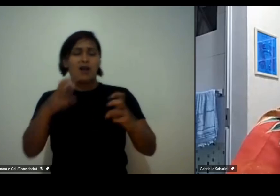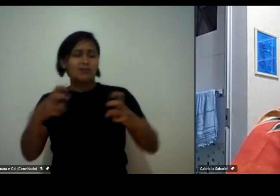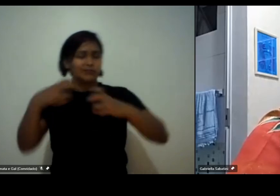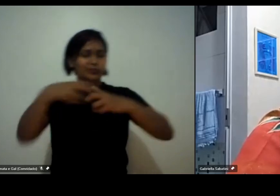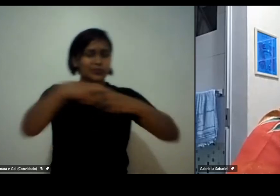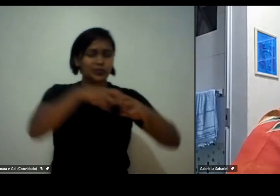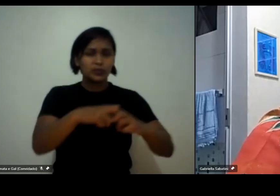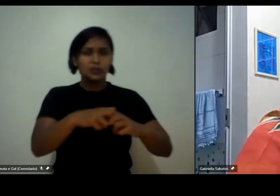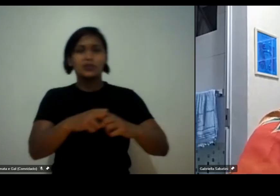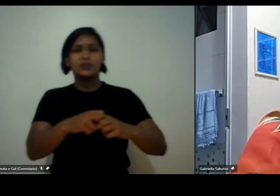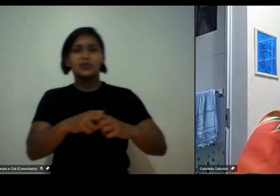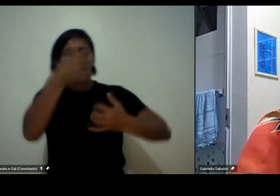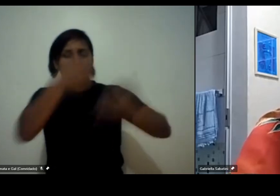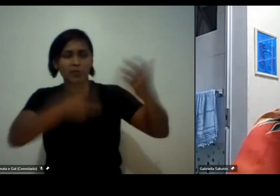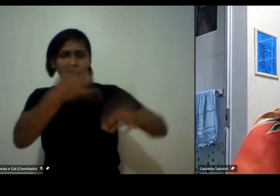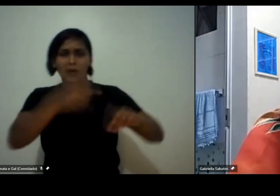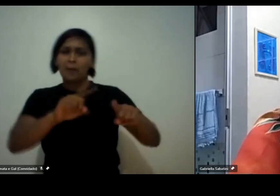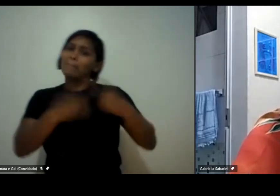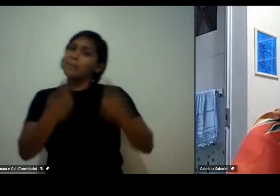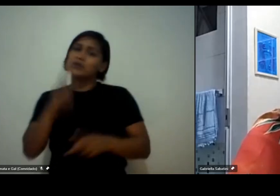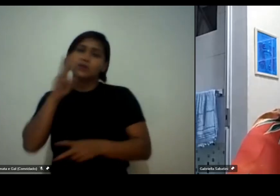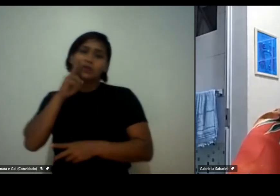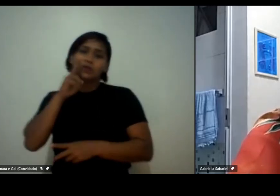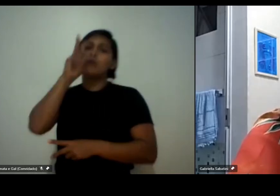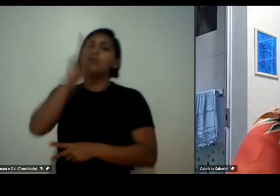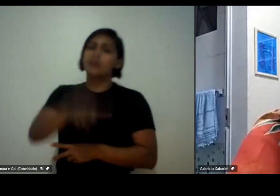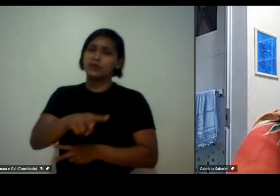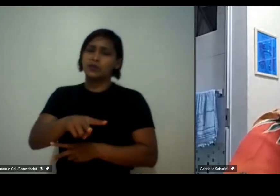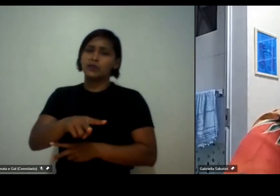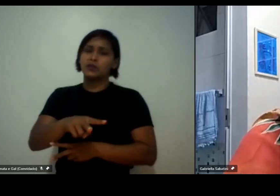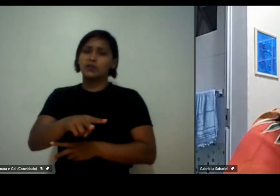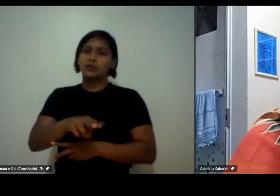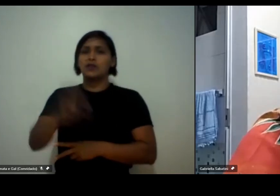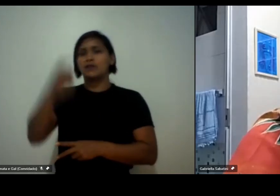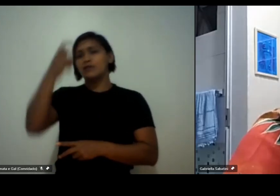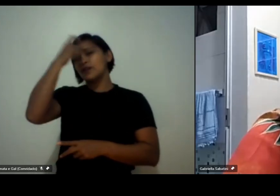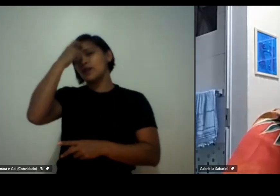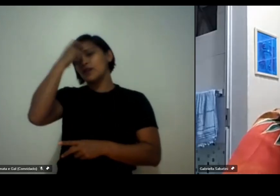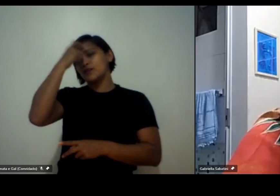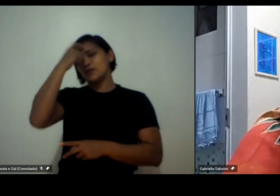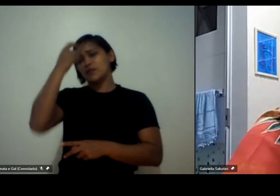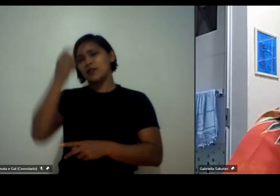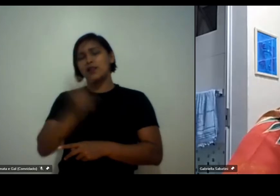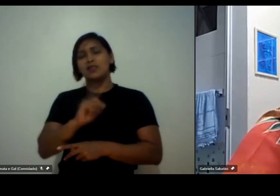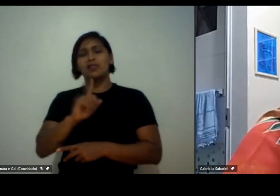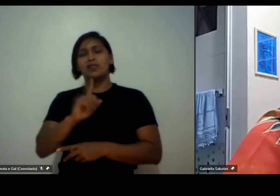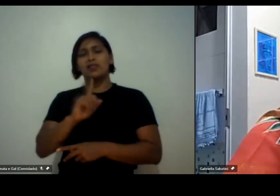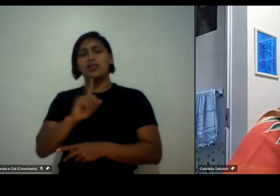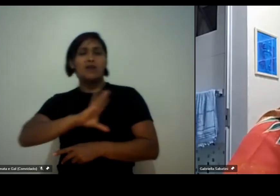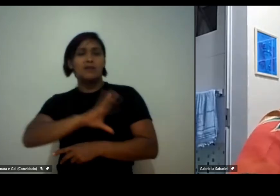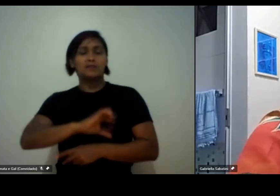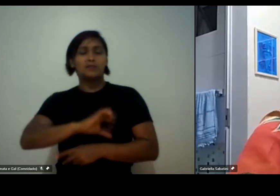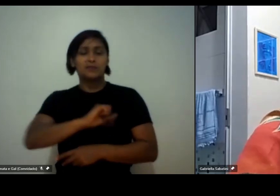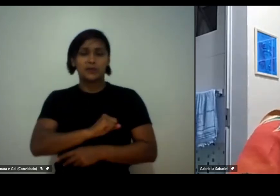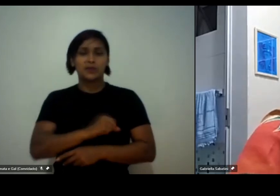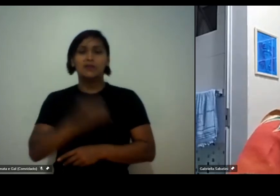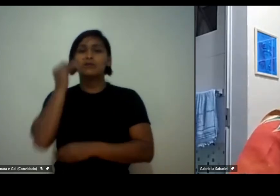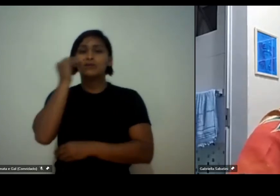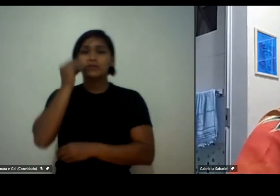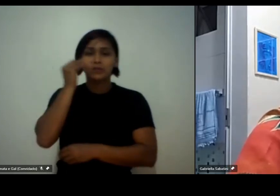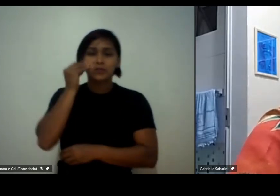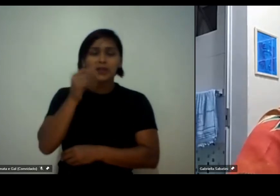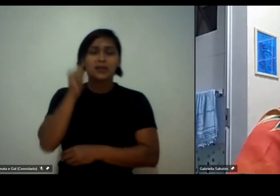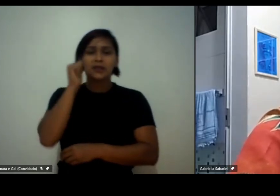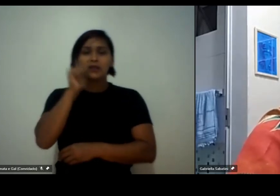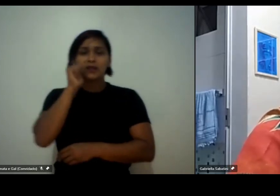nossos relatos. Mas isso não é um objetivo que é coisa da racionalidade, é por amor. A experiência da mulher com